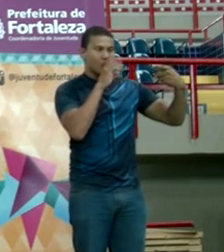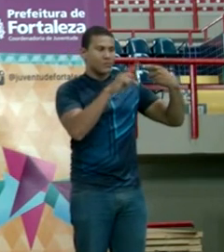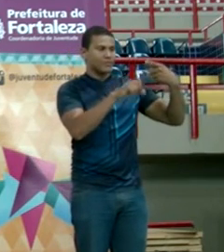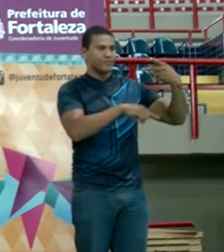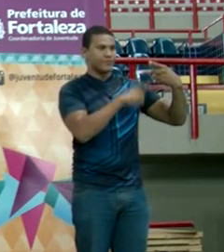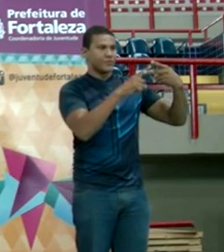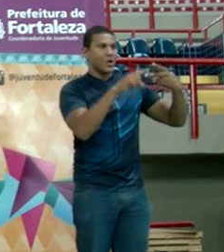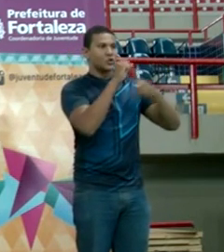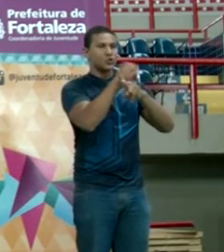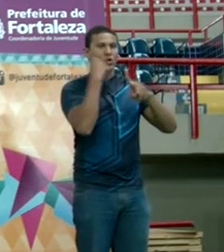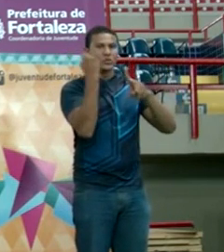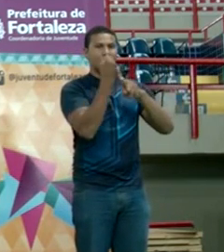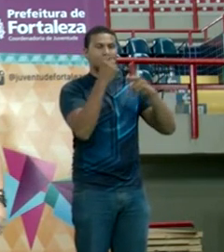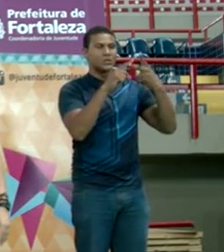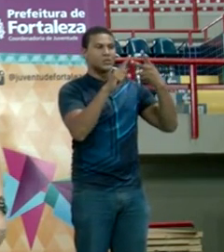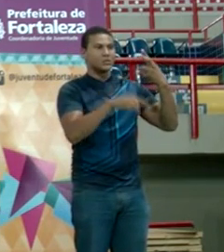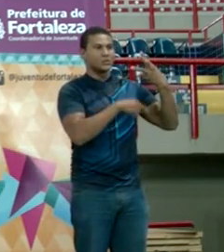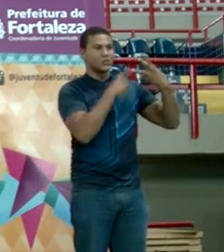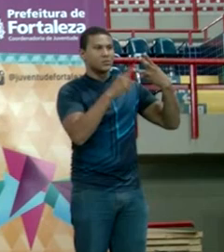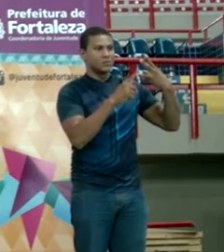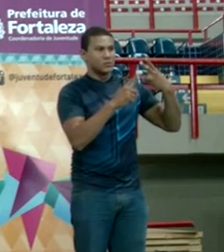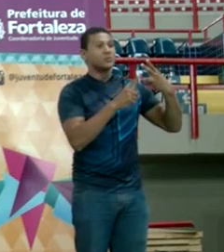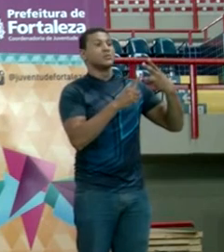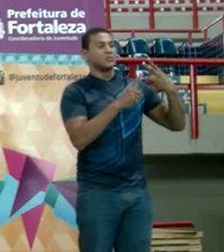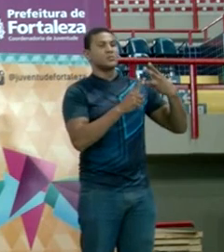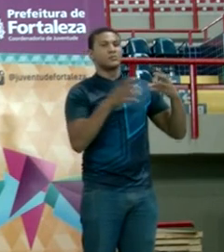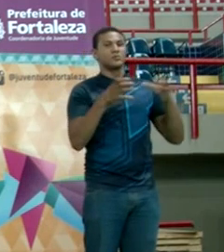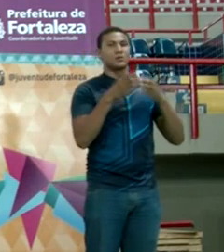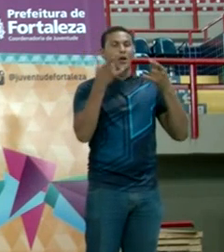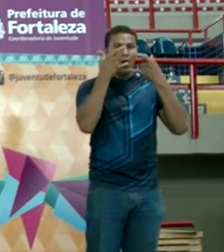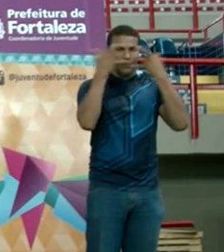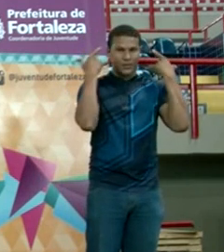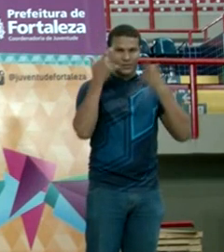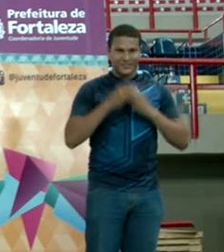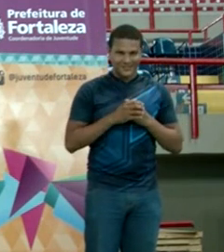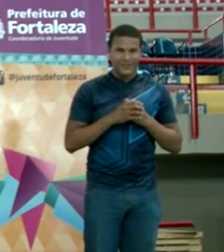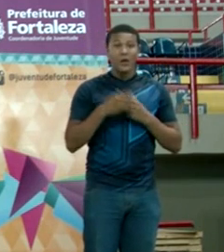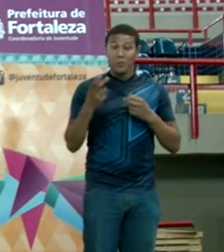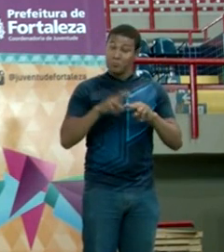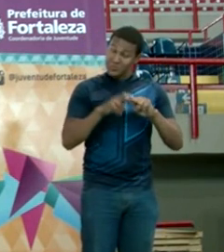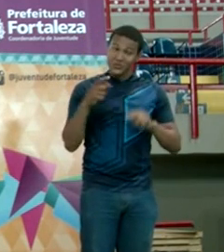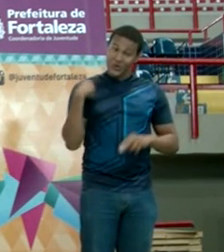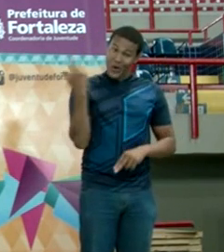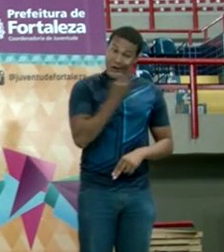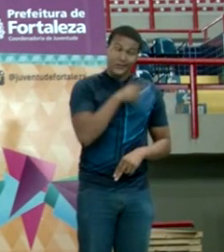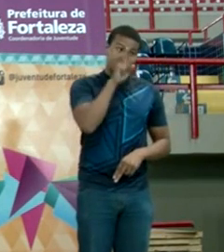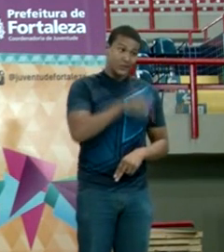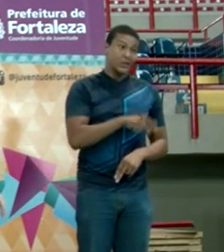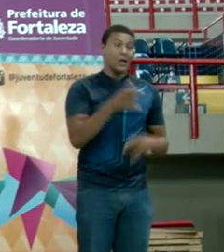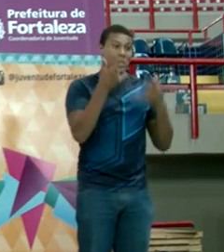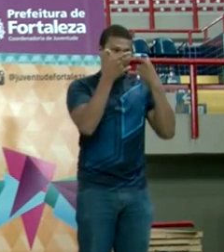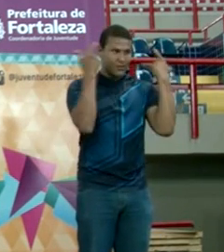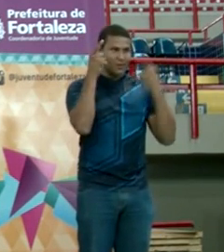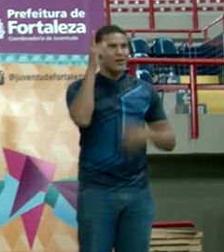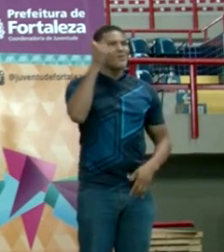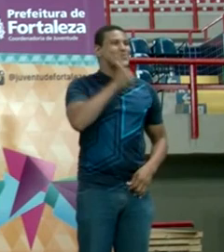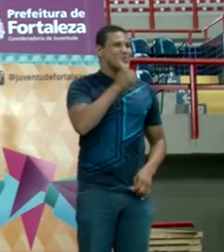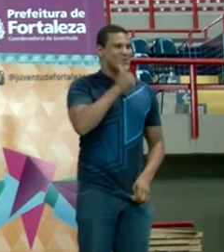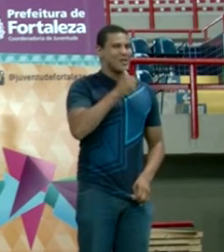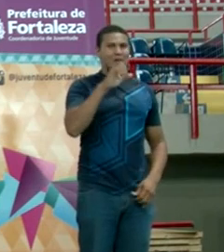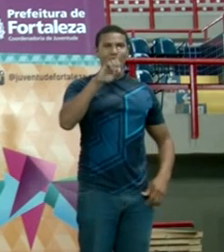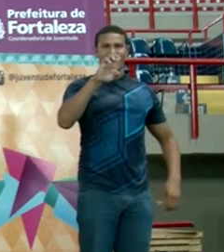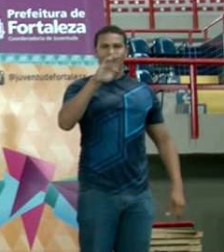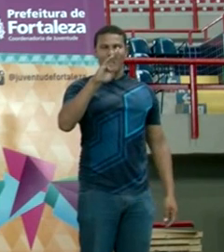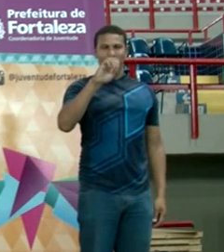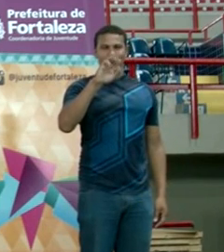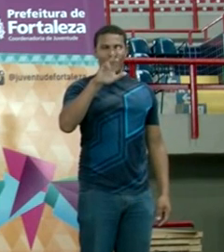os socialistas e os capitalistas. Nós somos capitalistas, então nós somos do primeiro mundo. A coitada da Débora Seco teve